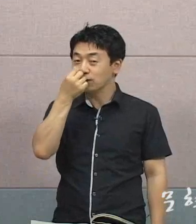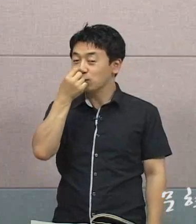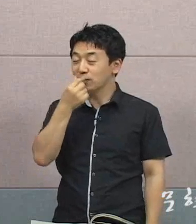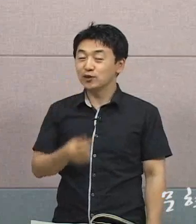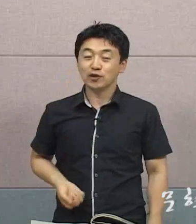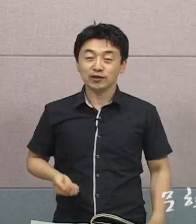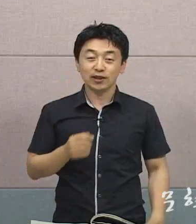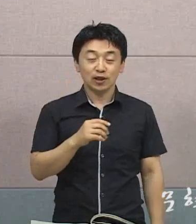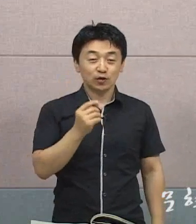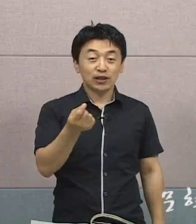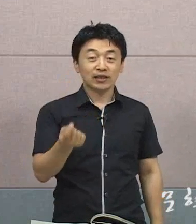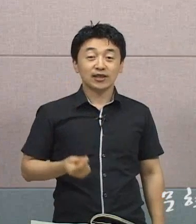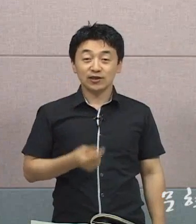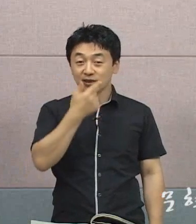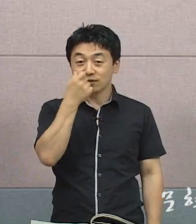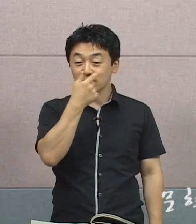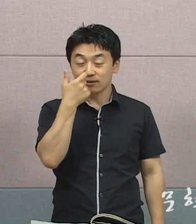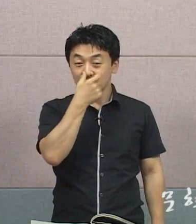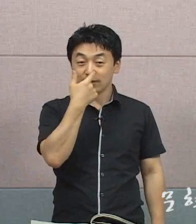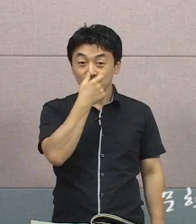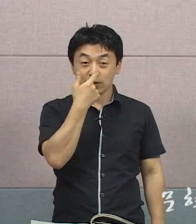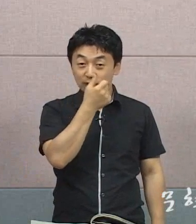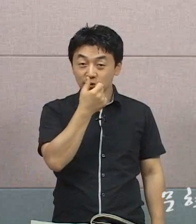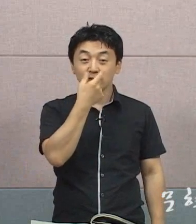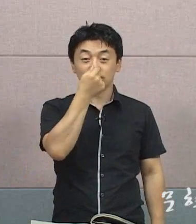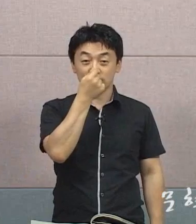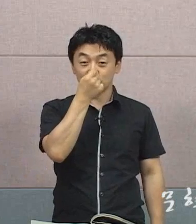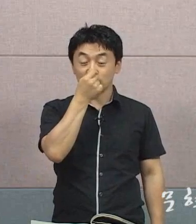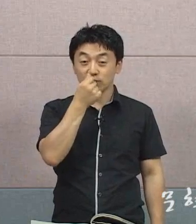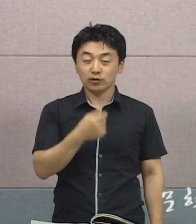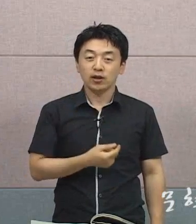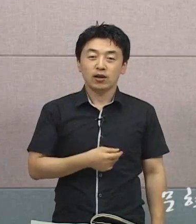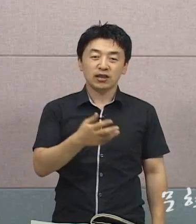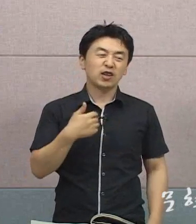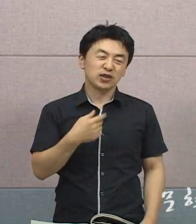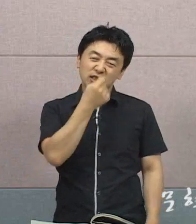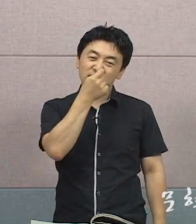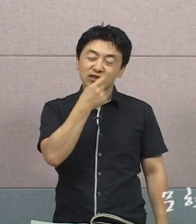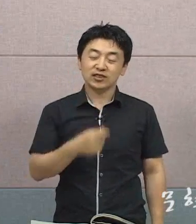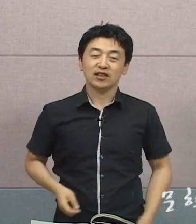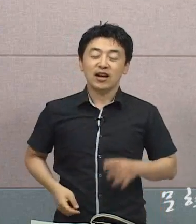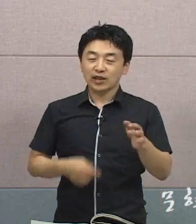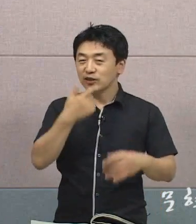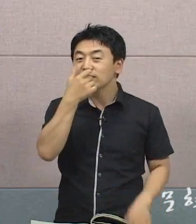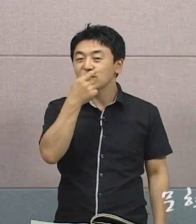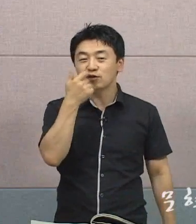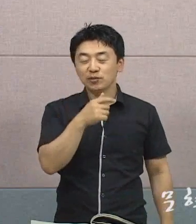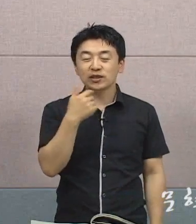사용을 하시기도 해요. 근데 둘 다 같은 단어니까요. 이렇게도 사용을 하고요. 이렇게도 사용을 하시고 내가 여자니까 이렇게 써야지. 아니요. 이렇게 쓸 수 있으면 이렇게